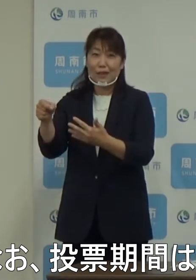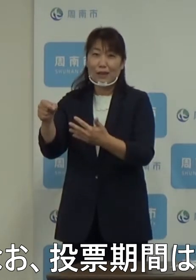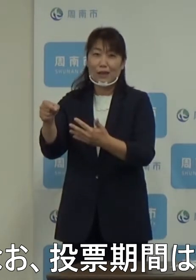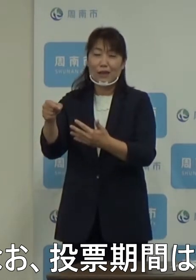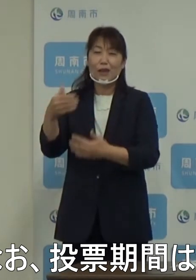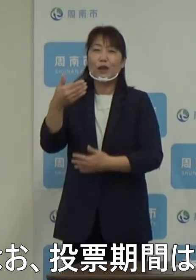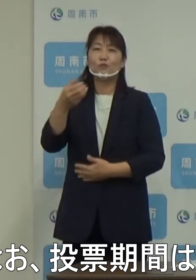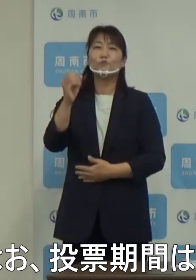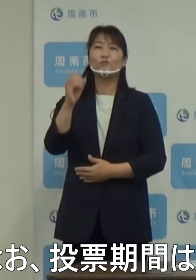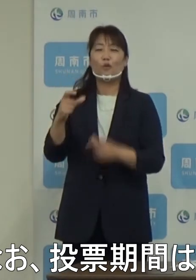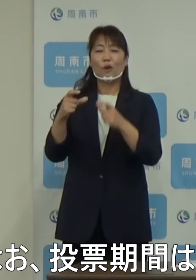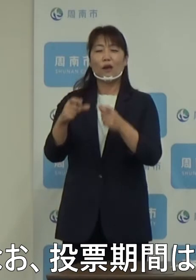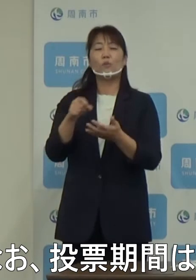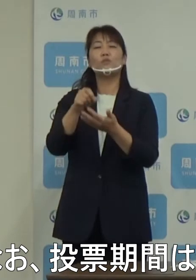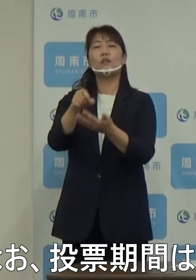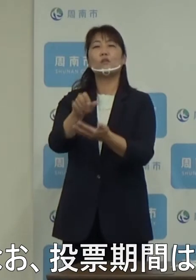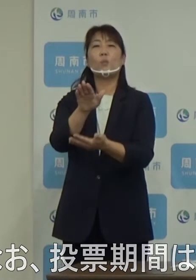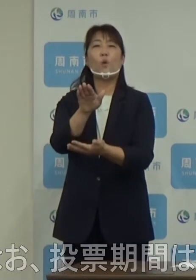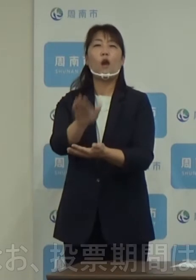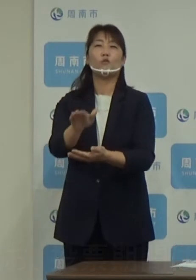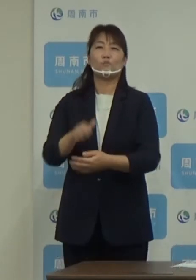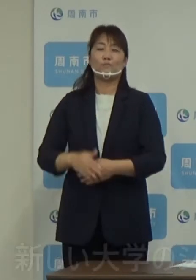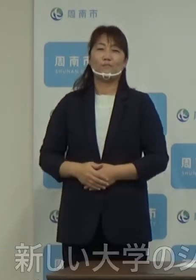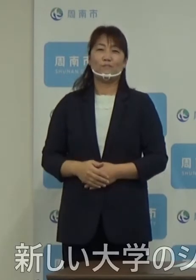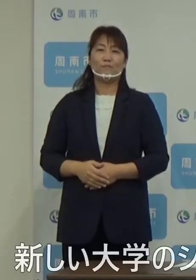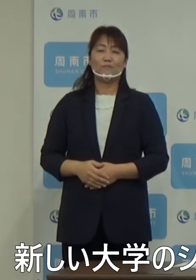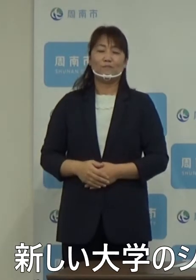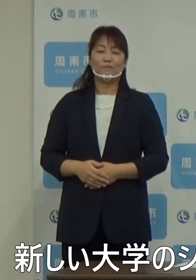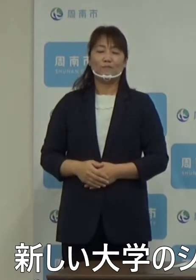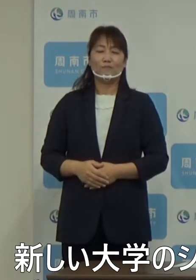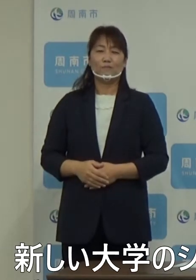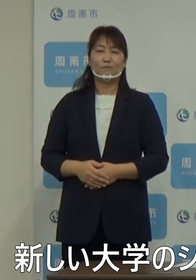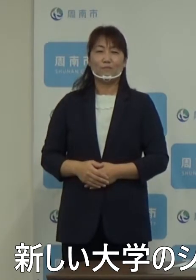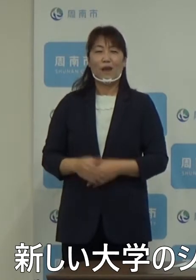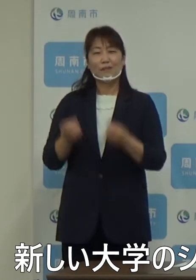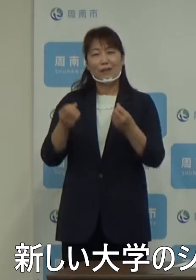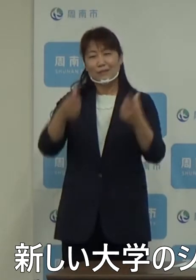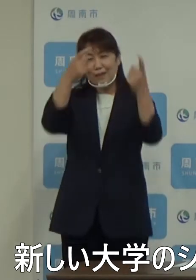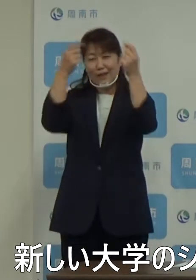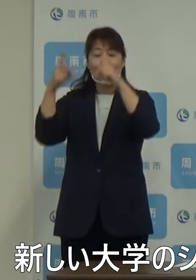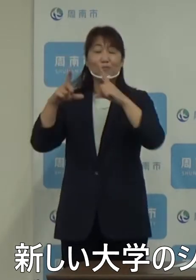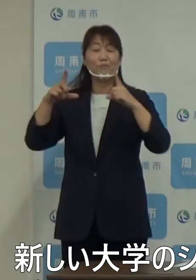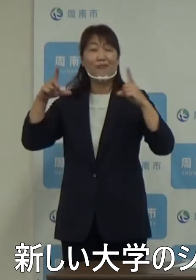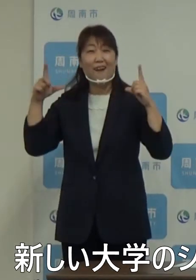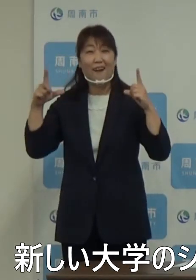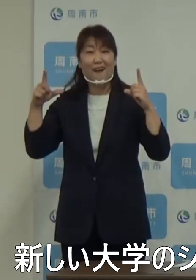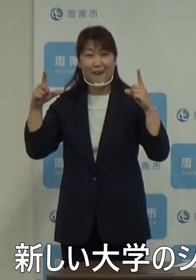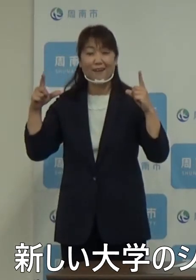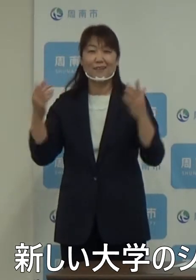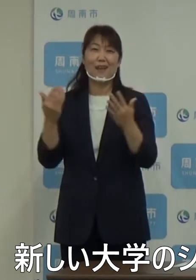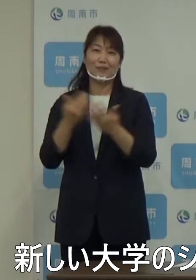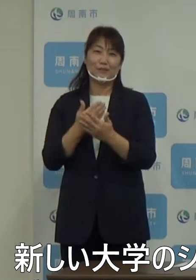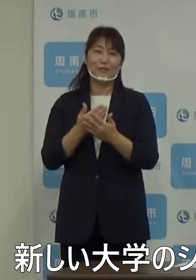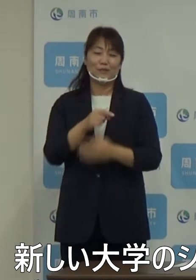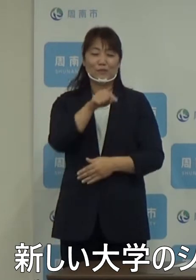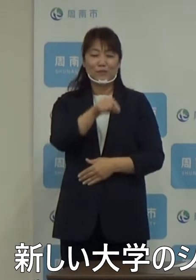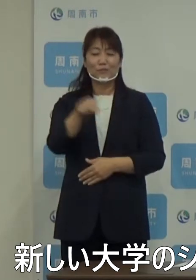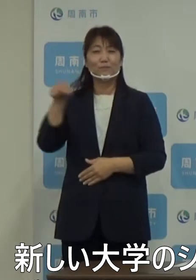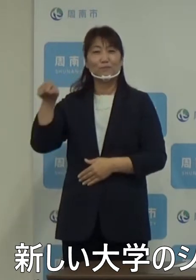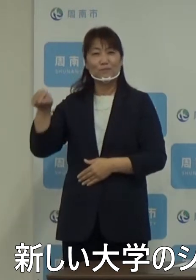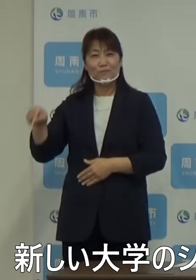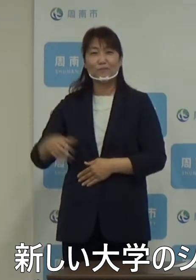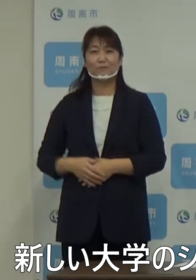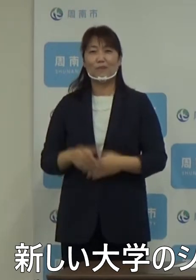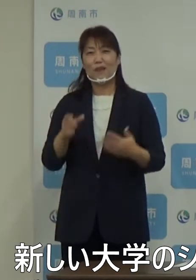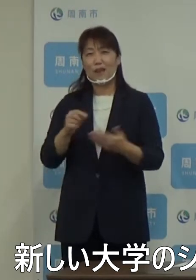クオカードのプレゼントもございますので、新しい大学のシンボルとなる校章ロゴマーク